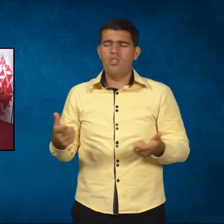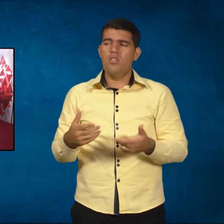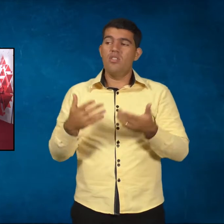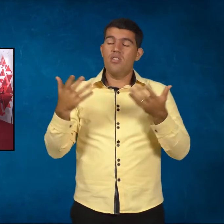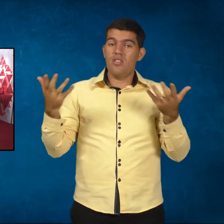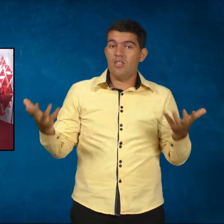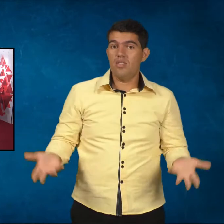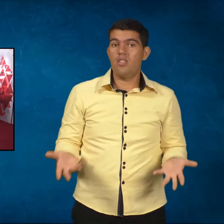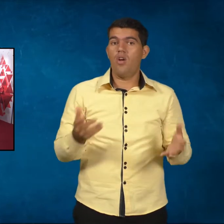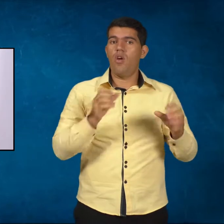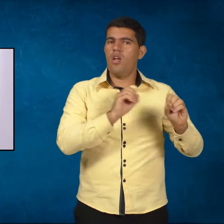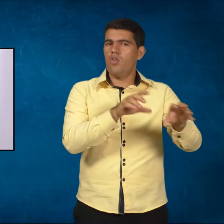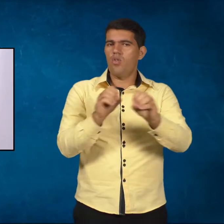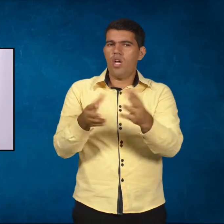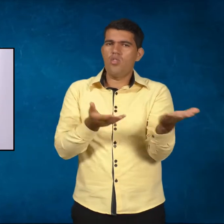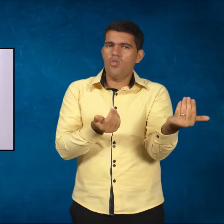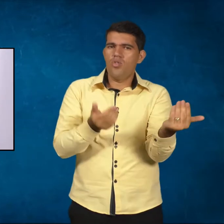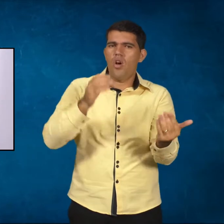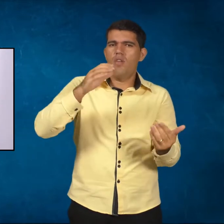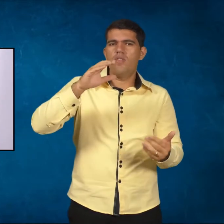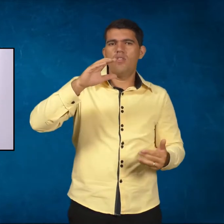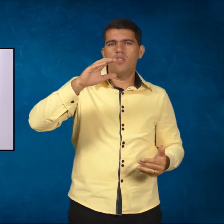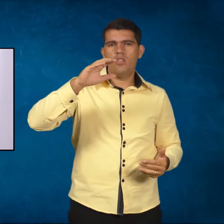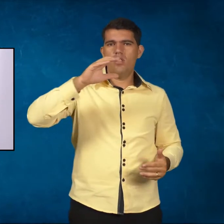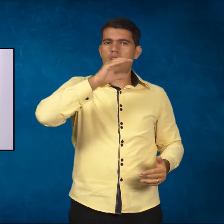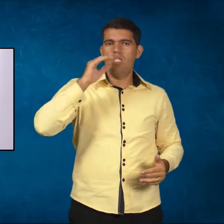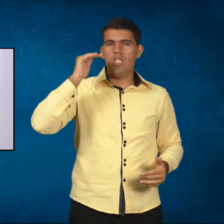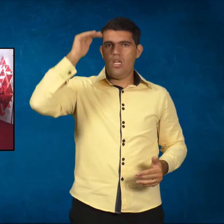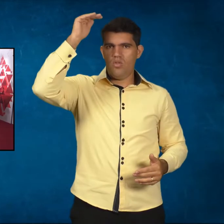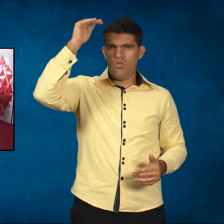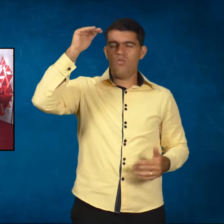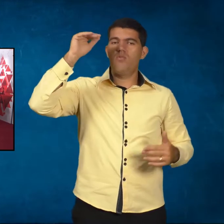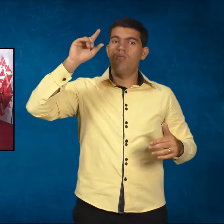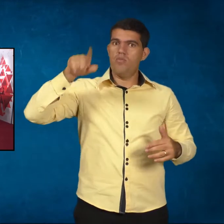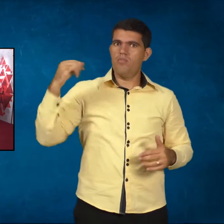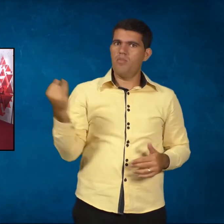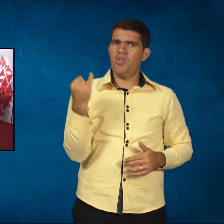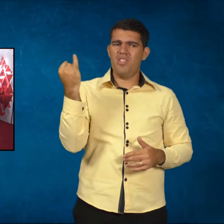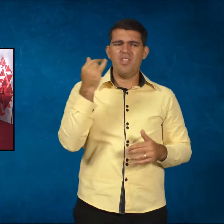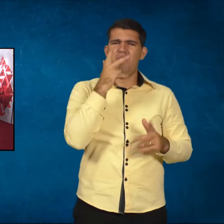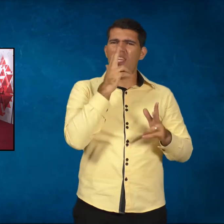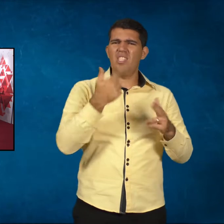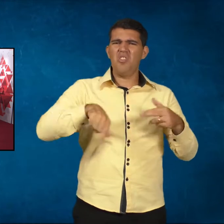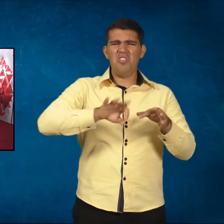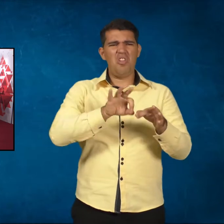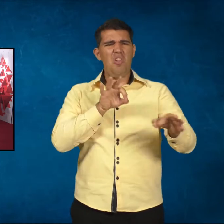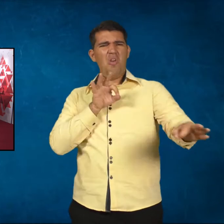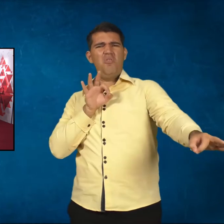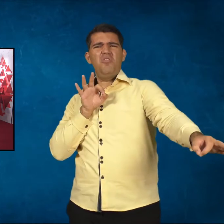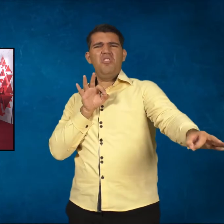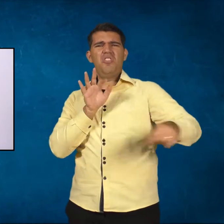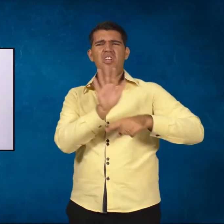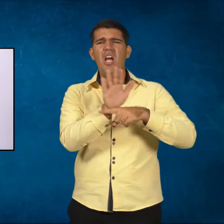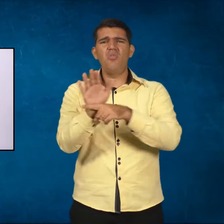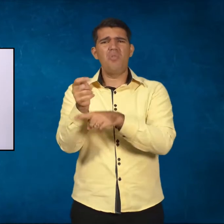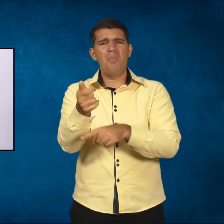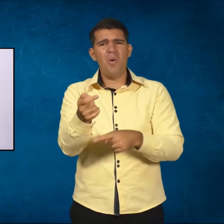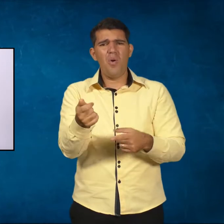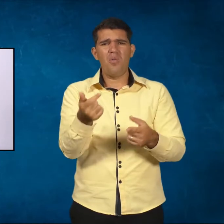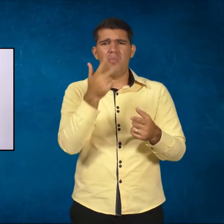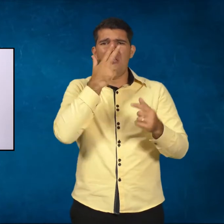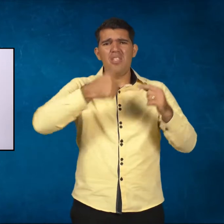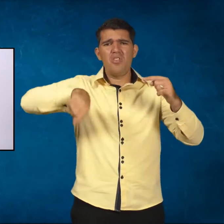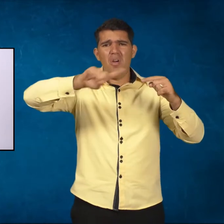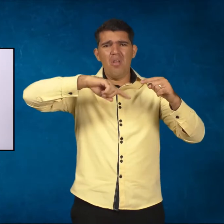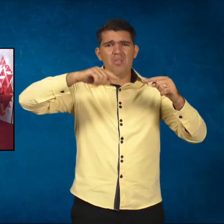muito e o educação de jovens e adultos é também uma alternativas nós somos muito longe que tá acontecendo nós estamos